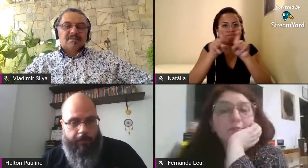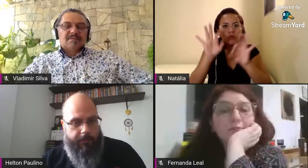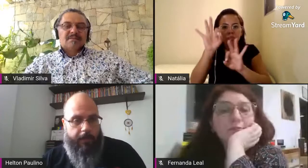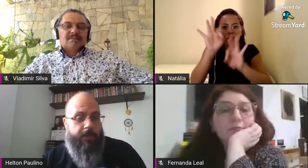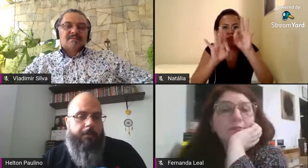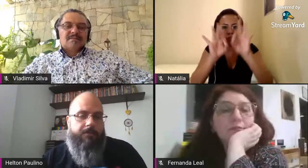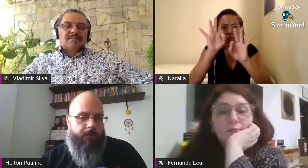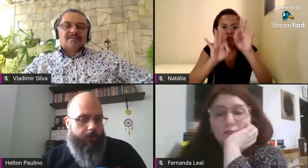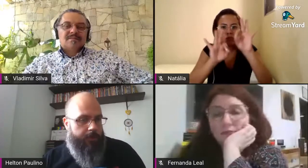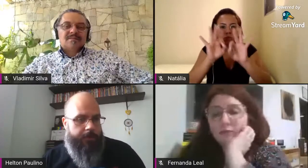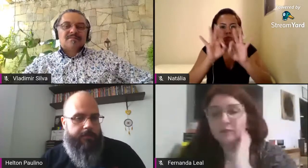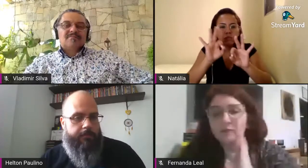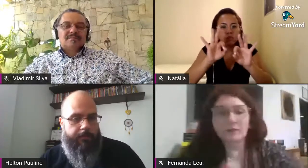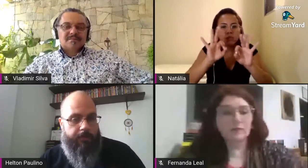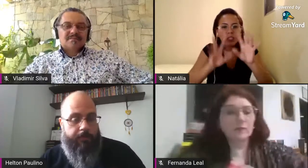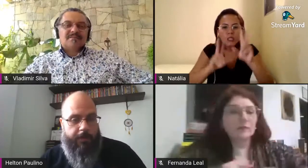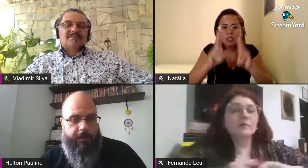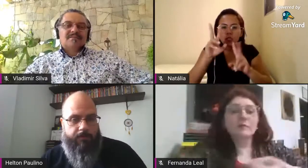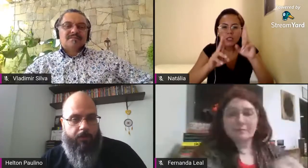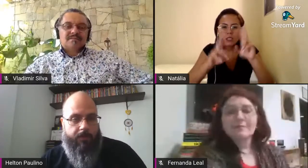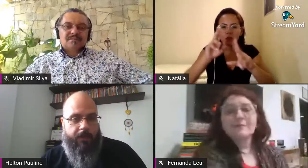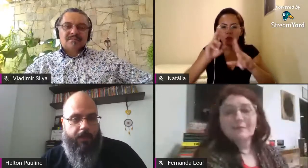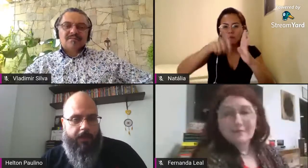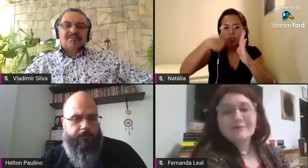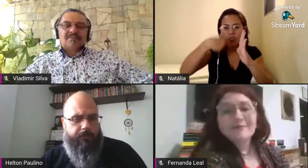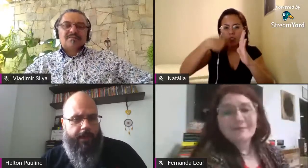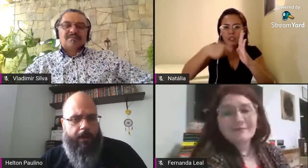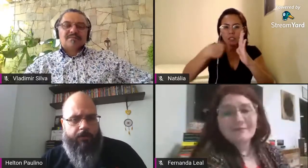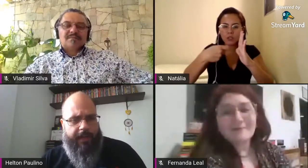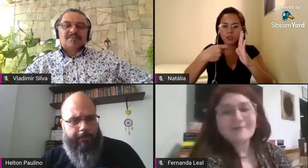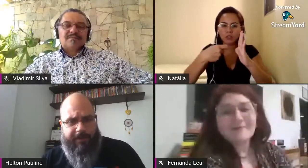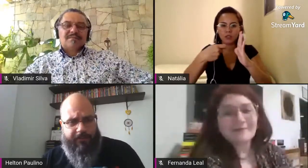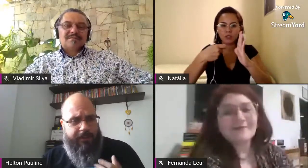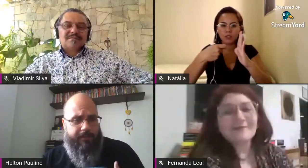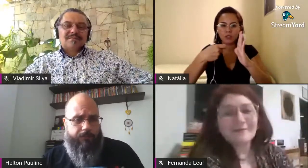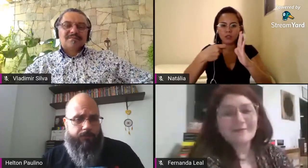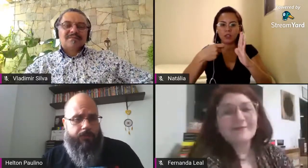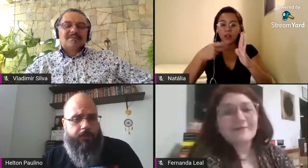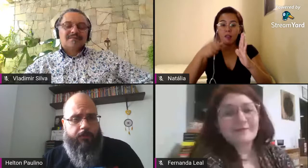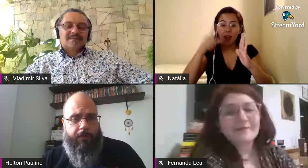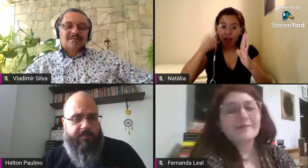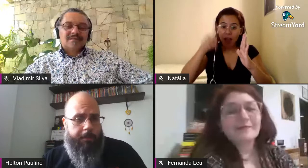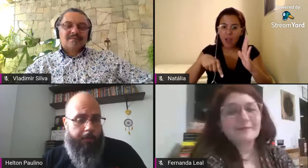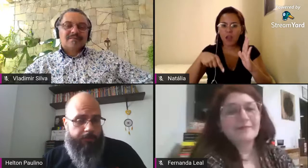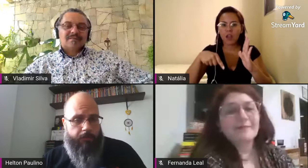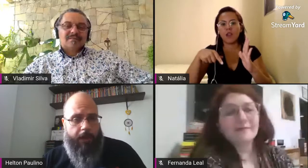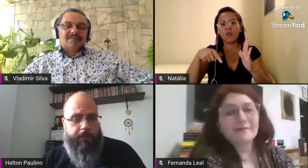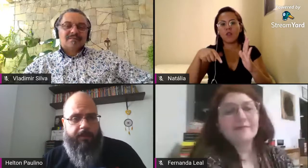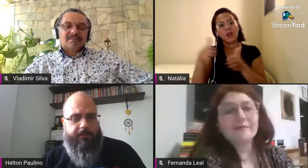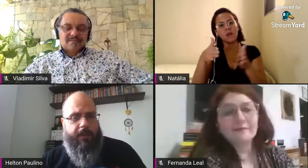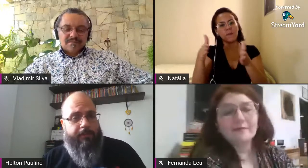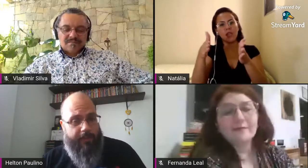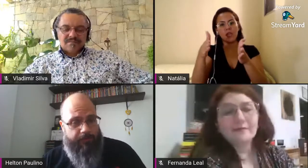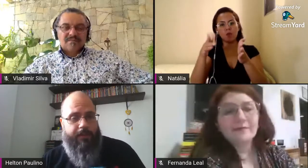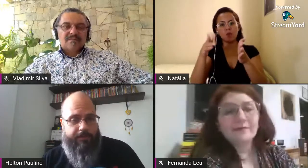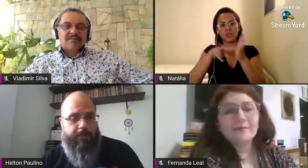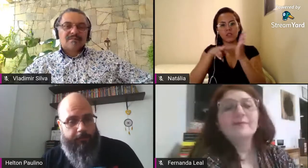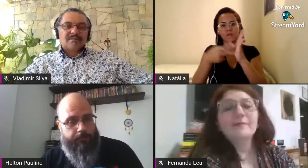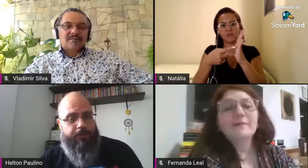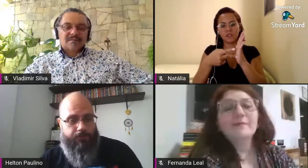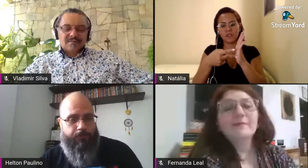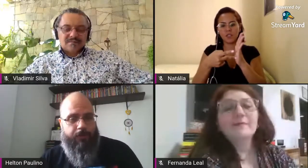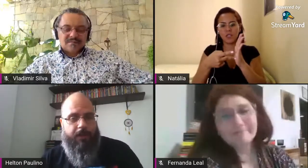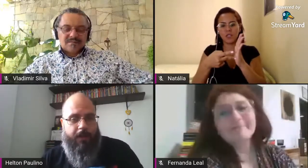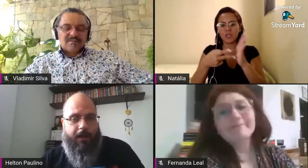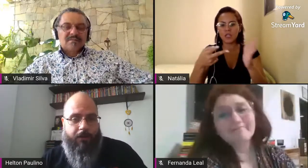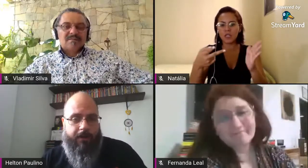frente, e não tem mais volta. Esse é um caminho que não tem mais volta. Isso já era algo que era bastante discutido, por exemplo, o professor Arlindo Machado, que infelizmente